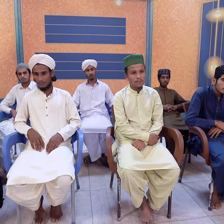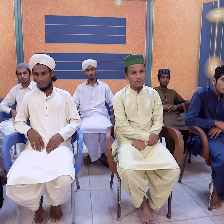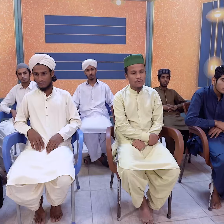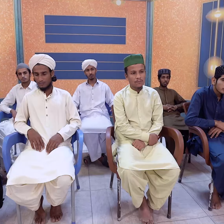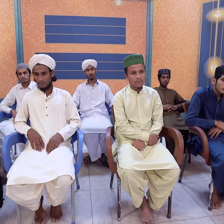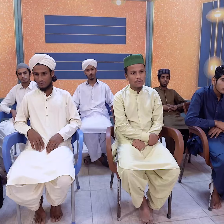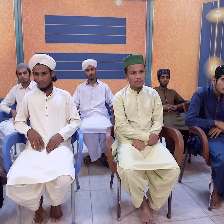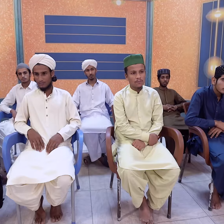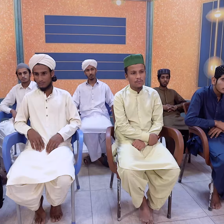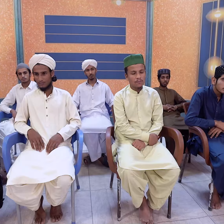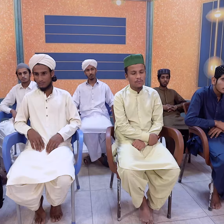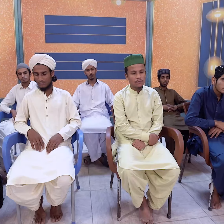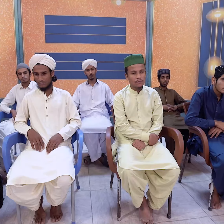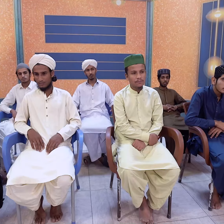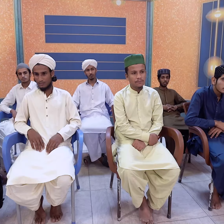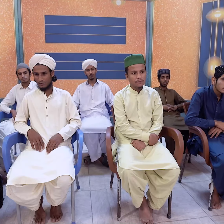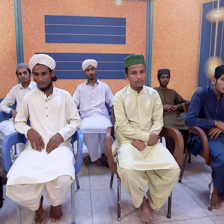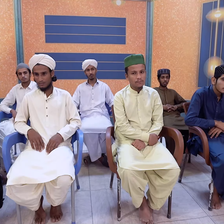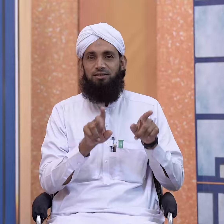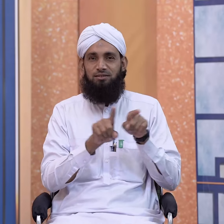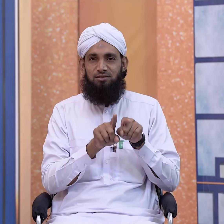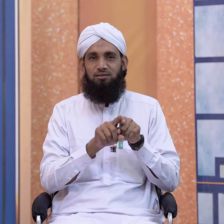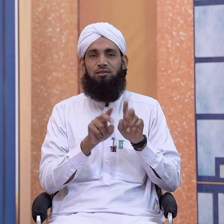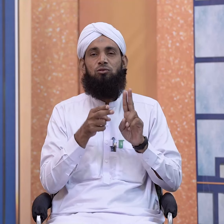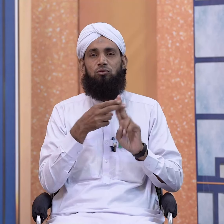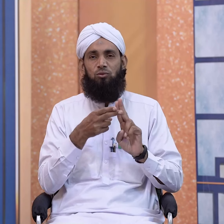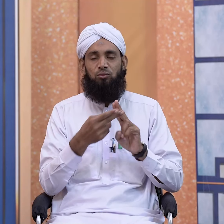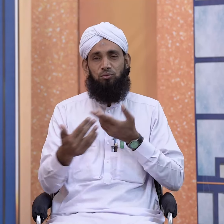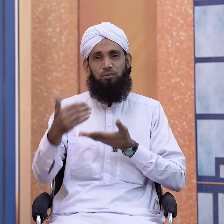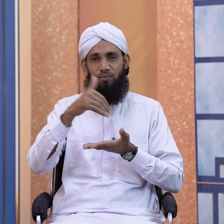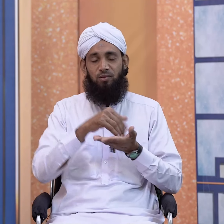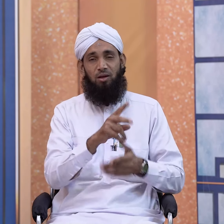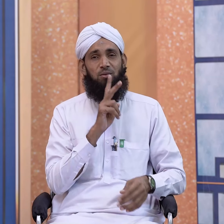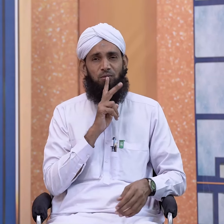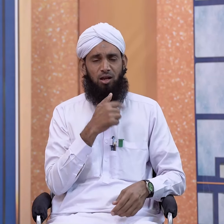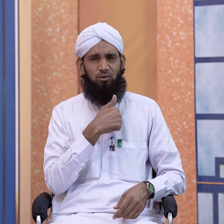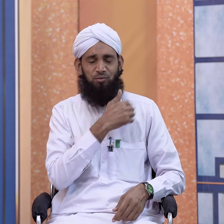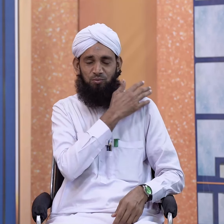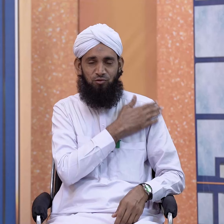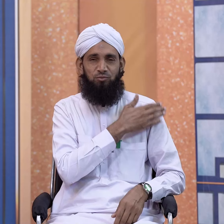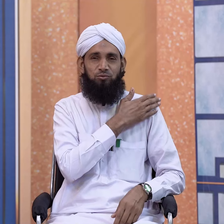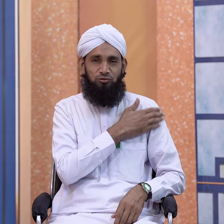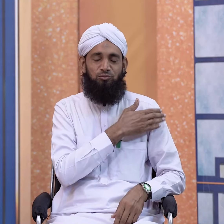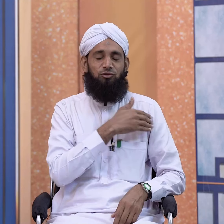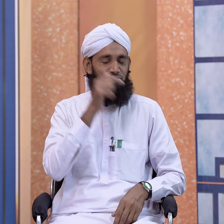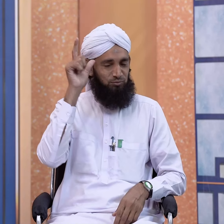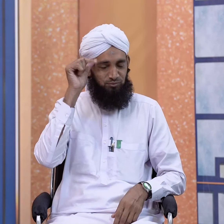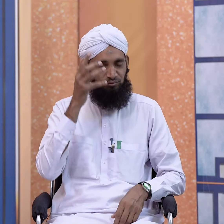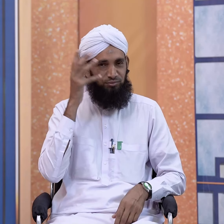ایسے وقت میں کوئی ہمارا مسلمان بھائی آئے اور ہمیں تسلی دے، ہمیں سمجھائے، ایسے میں